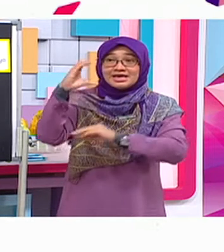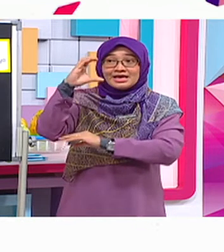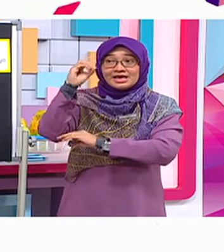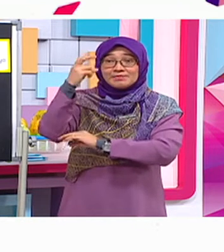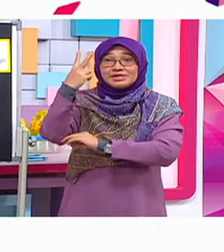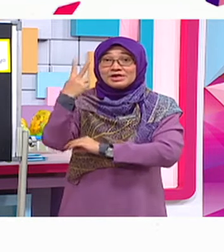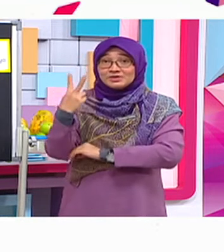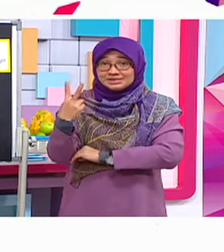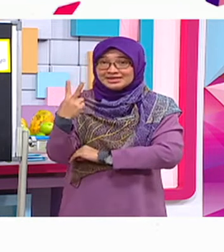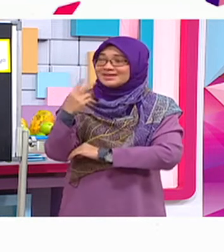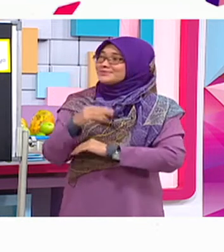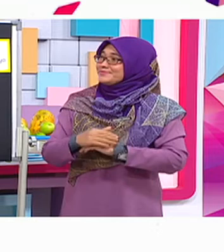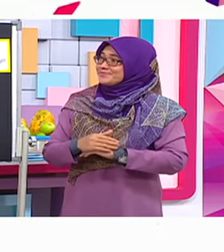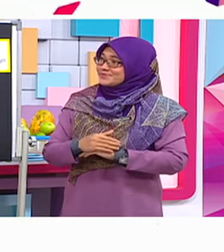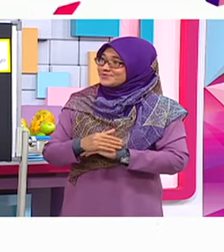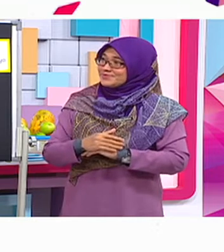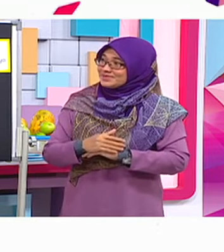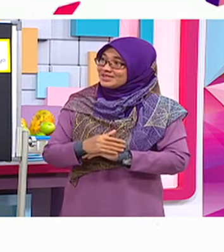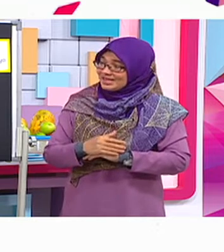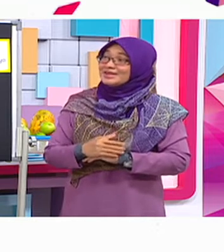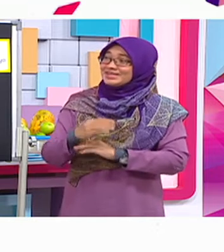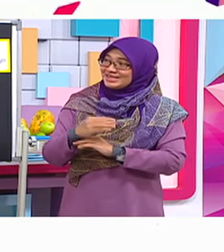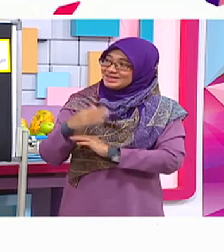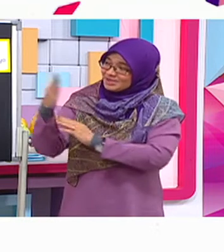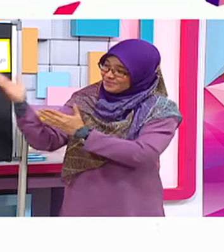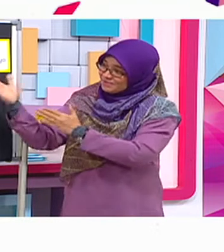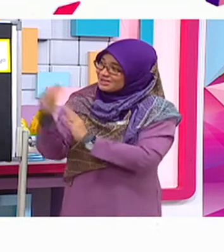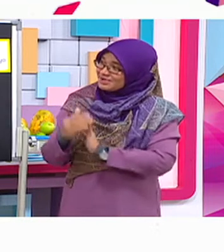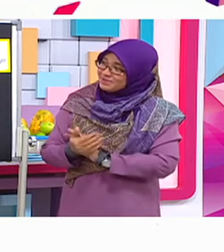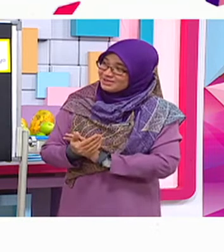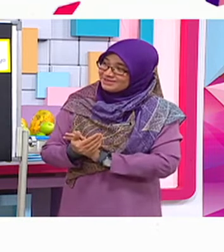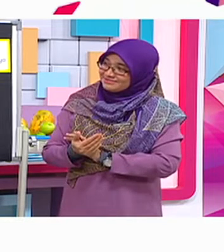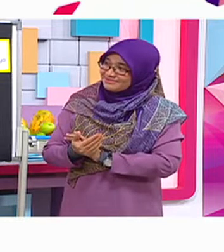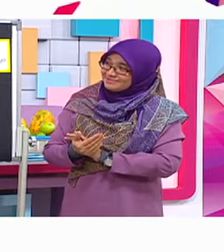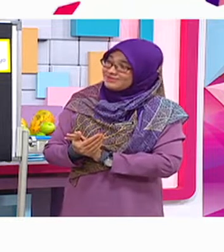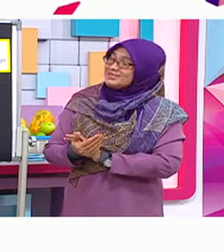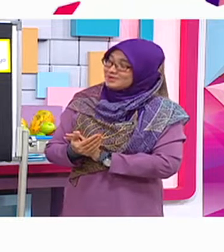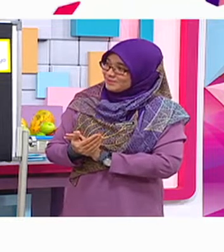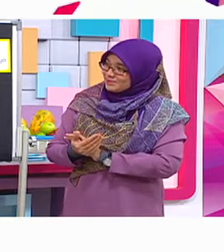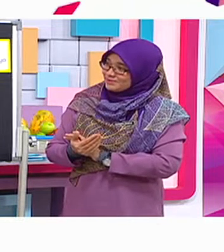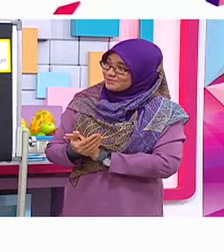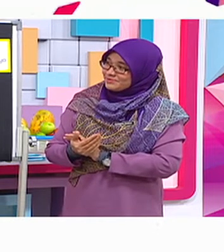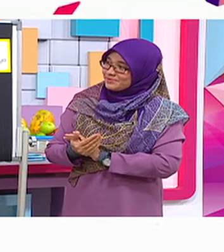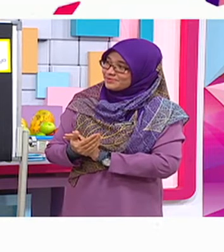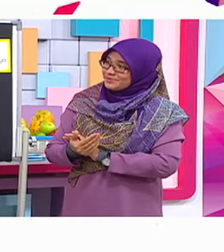karbon dioksida karbon dioksida Aceh oke gembira sang Falken kesini Iya betul by